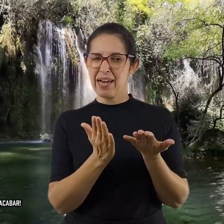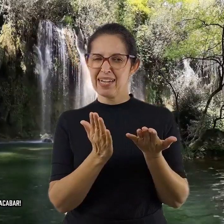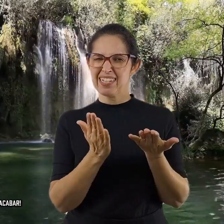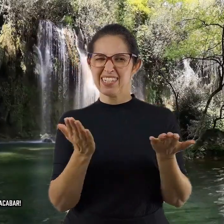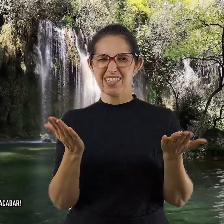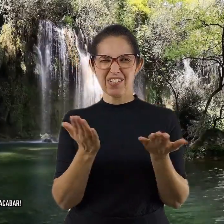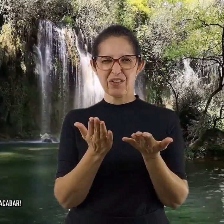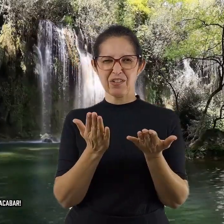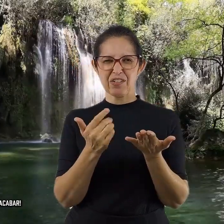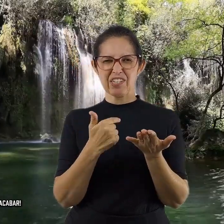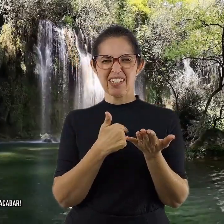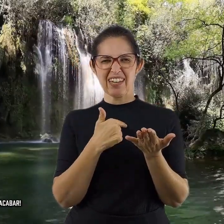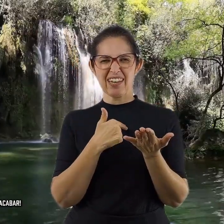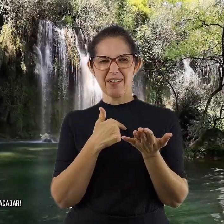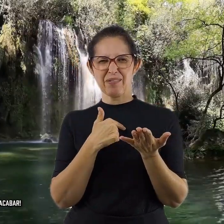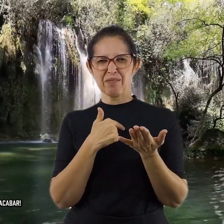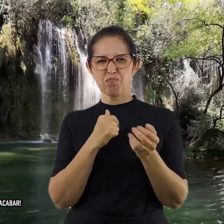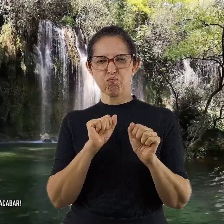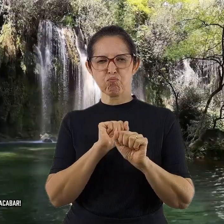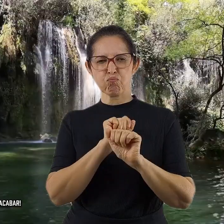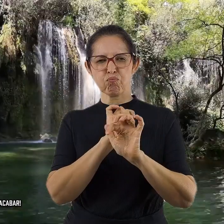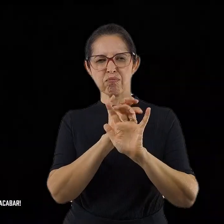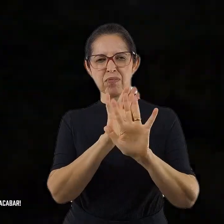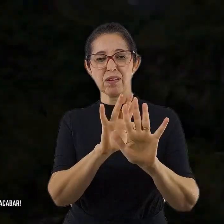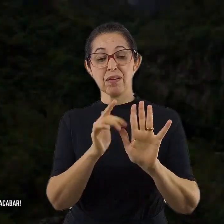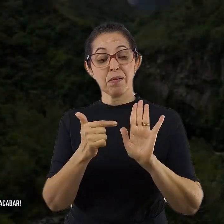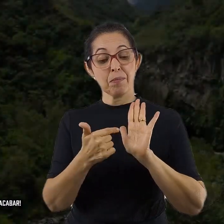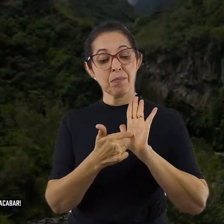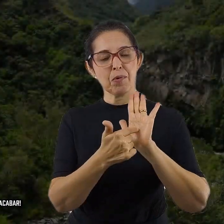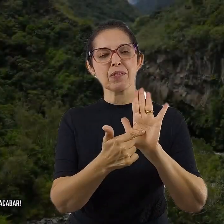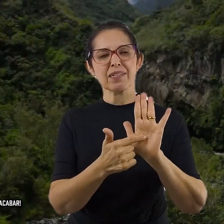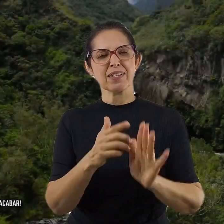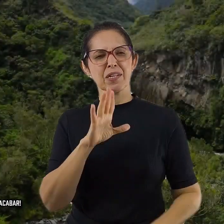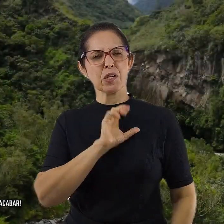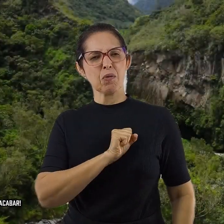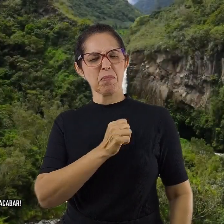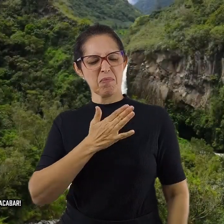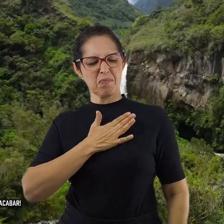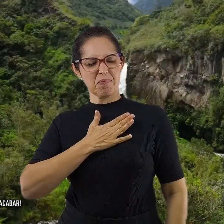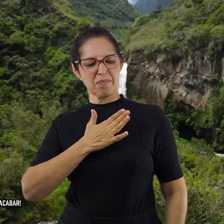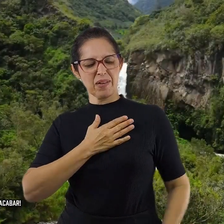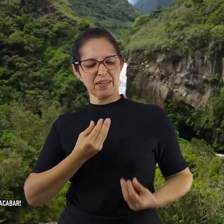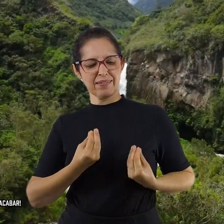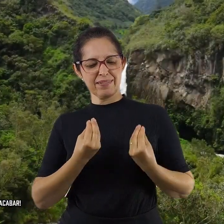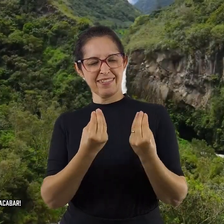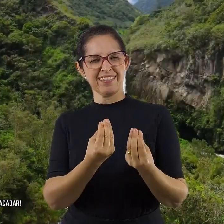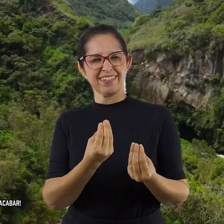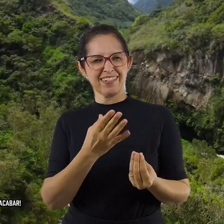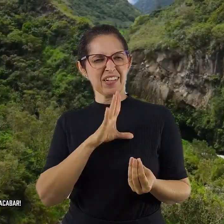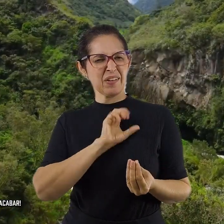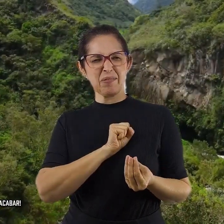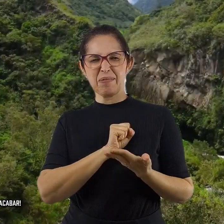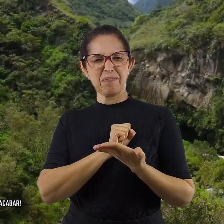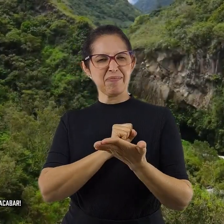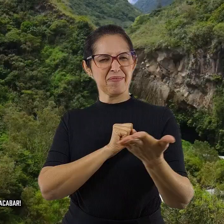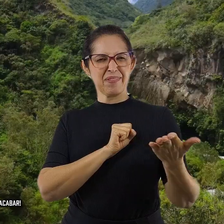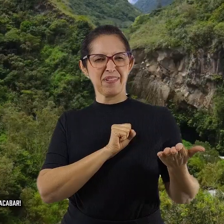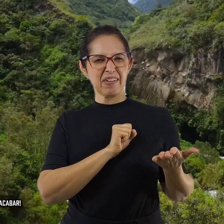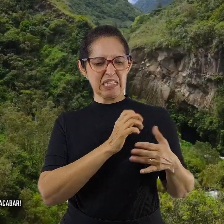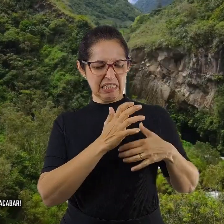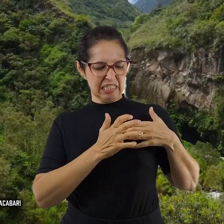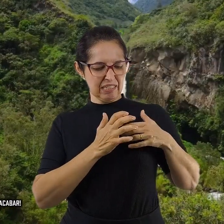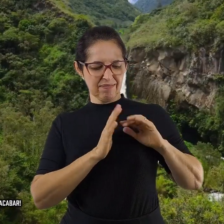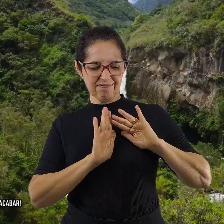fiz entender, filhos, Rei esse rai sou. que o meu amor cura feridas. E ala esse rai canta cheio. O meu